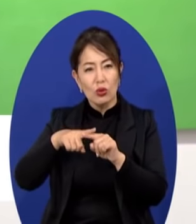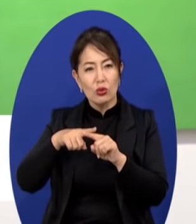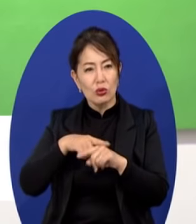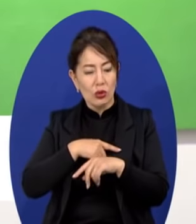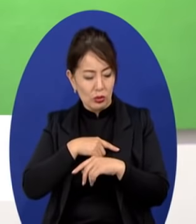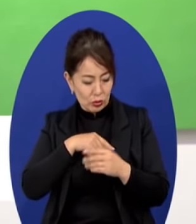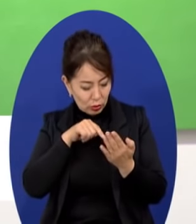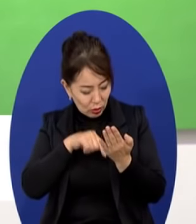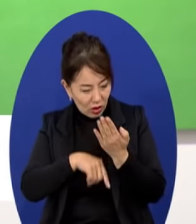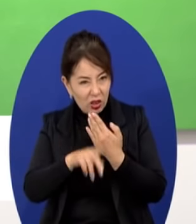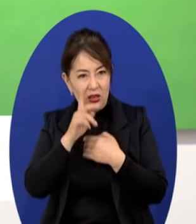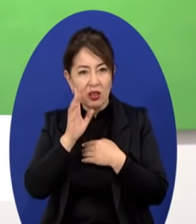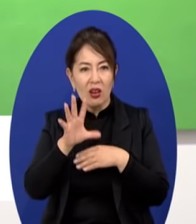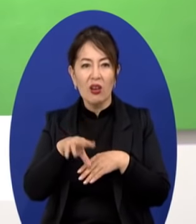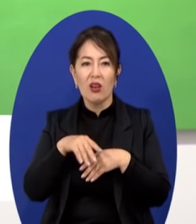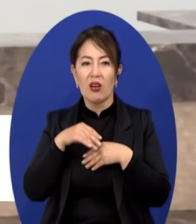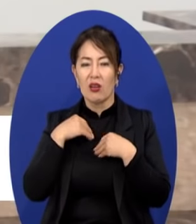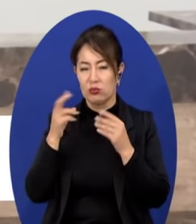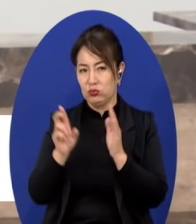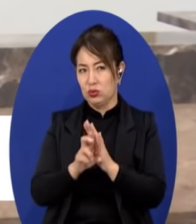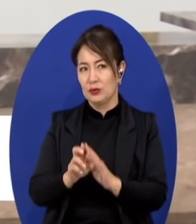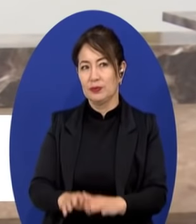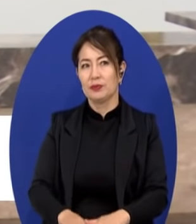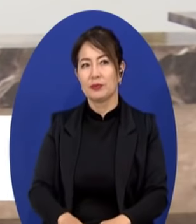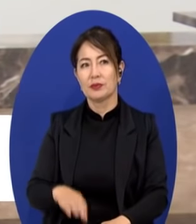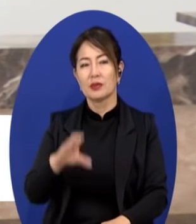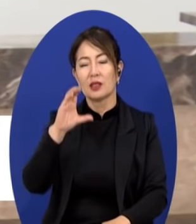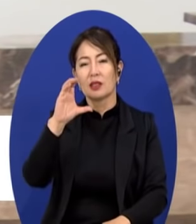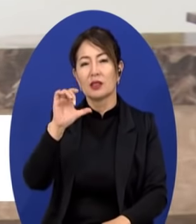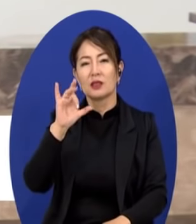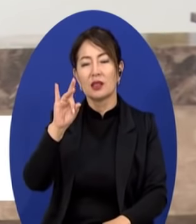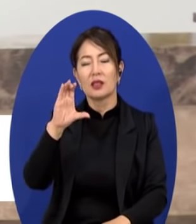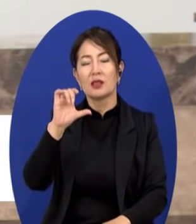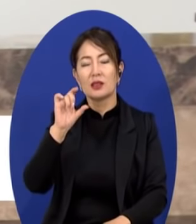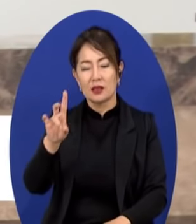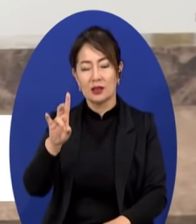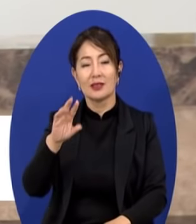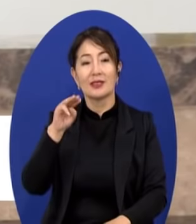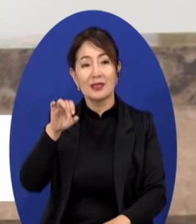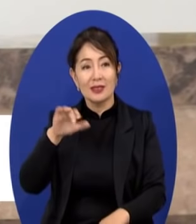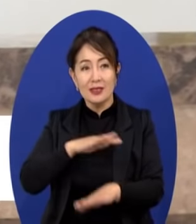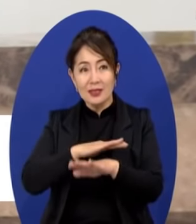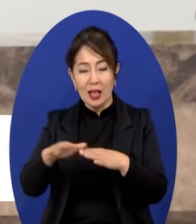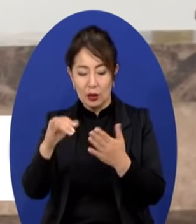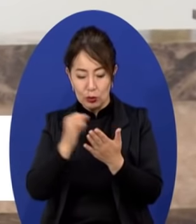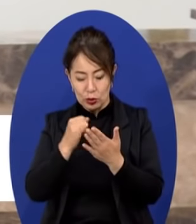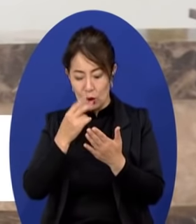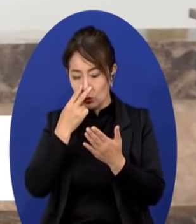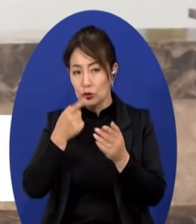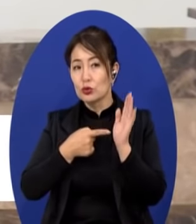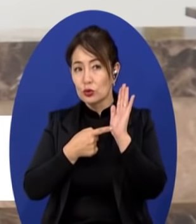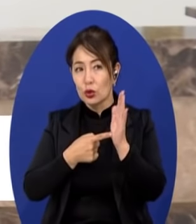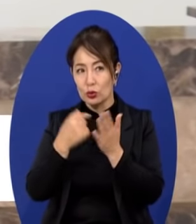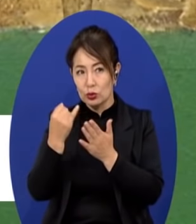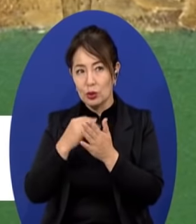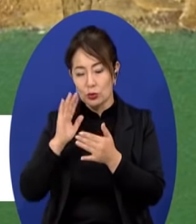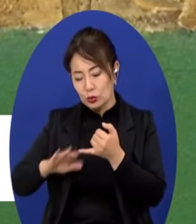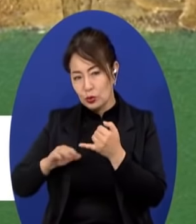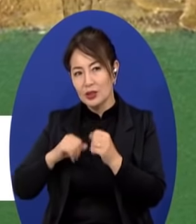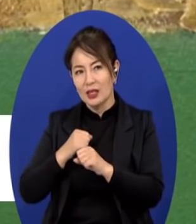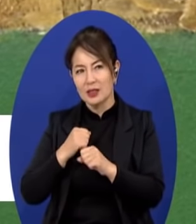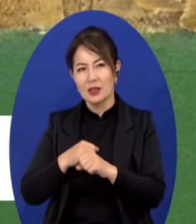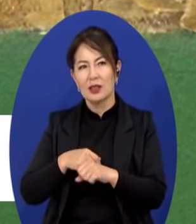нь очисон мэт мэдэрч болно. Сэрсэн тал бүтээлийн хувьд л одоо энэ он зурсан бүтээл гоо энэ үзэсгэлэндээ зориулж бас хамгийн сүүлд ажилласан.